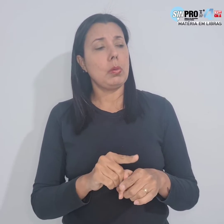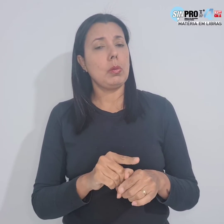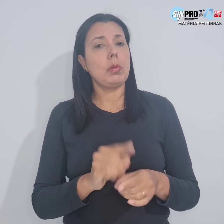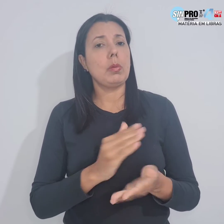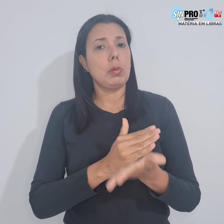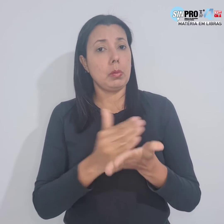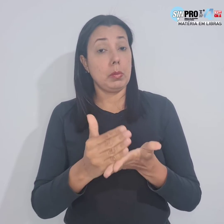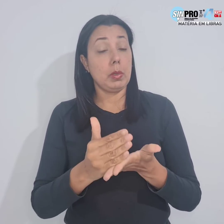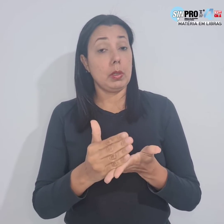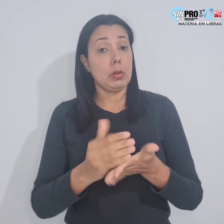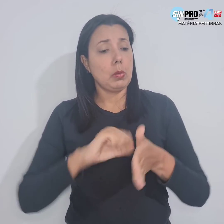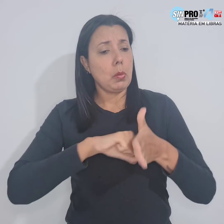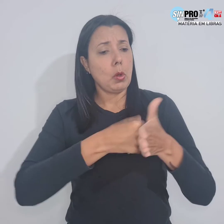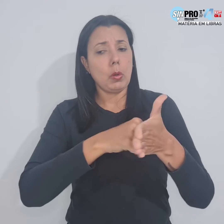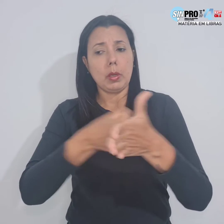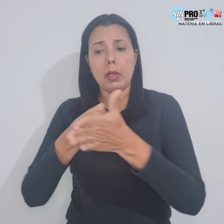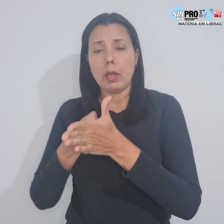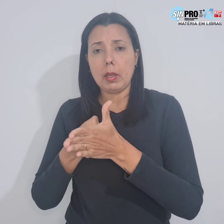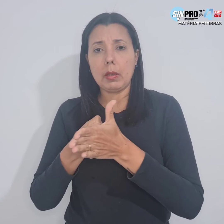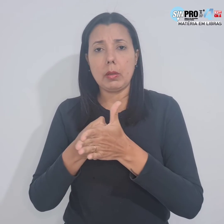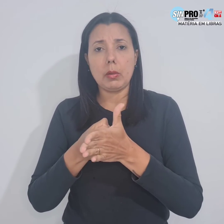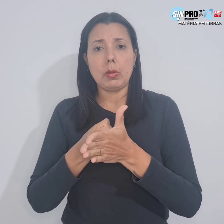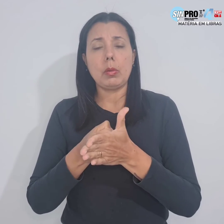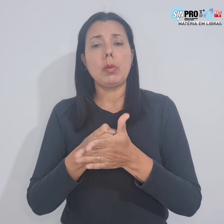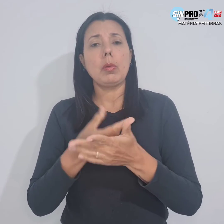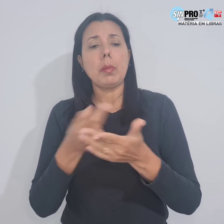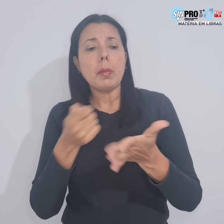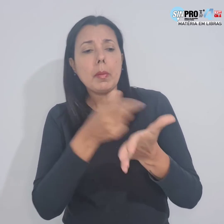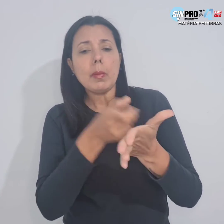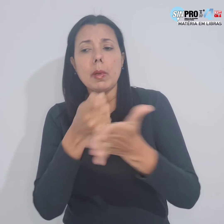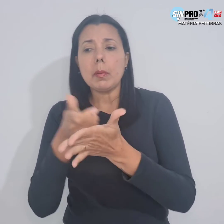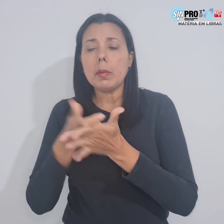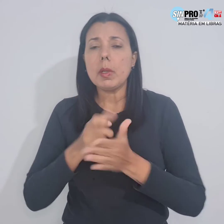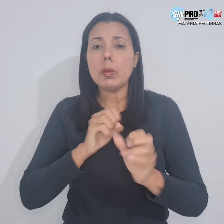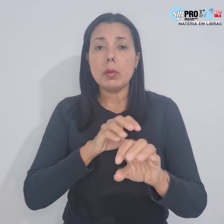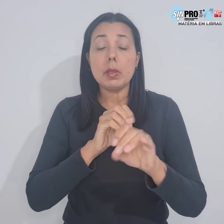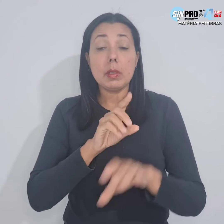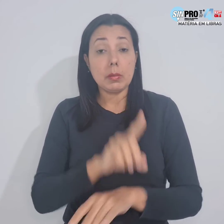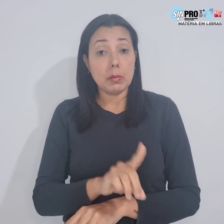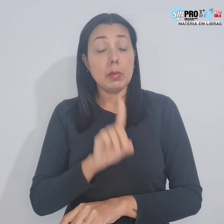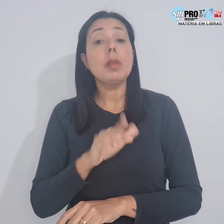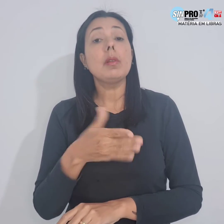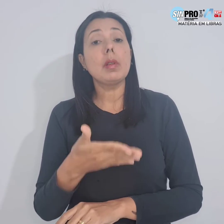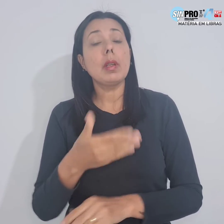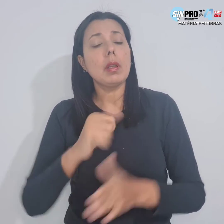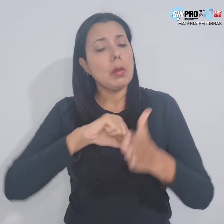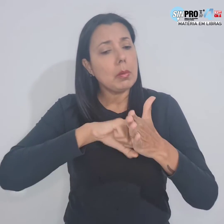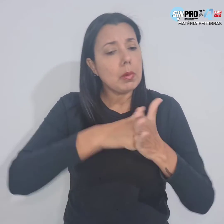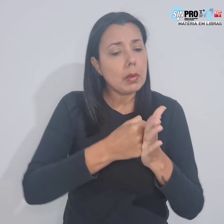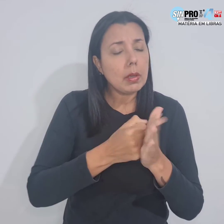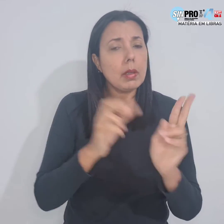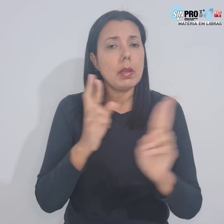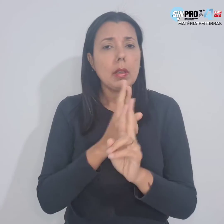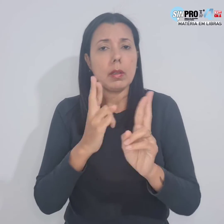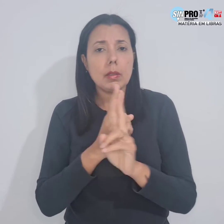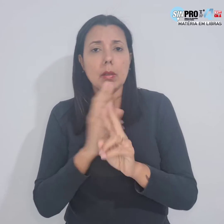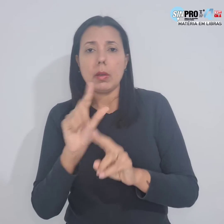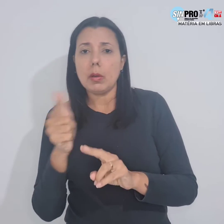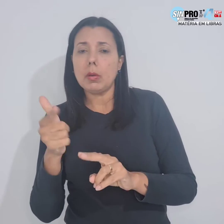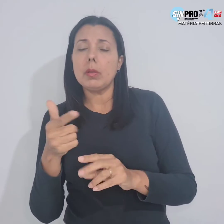premissa, bloqueando verbas na educação. Em primeiro lugar, em bloqueio em relação a outras